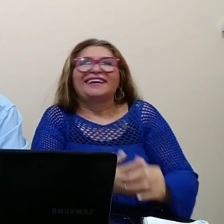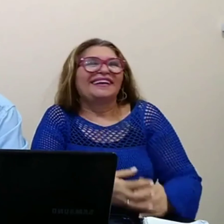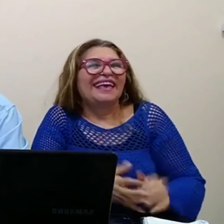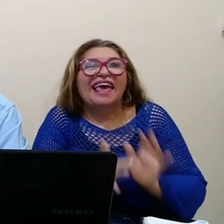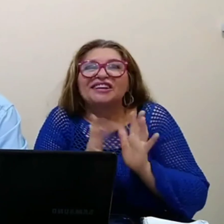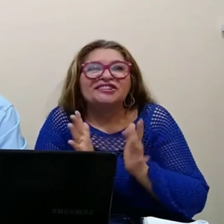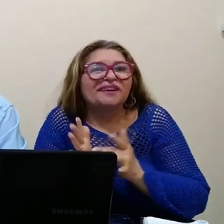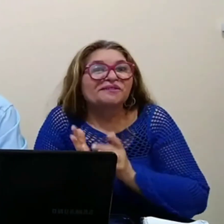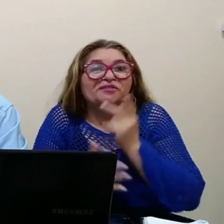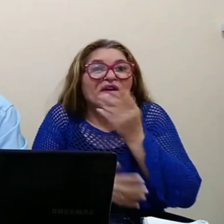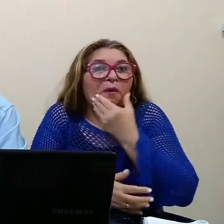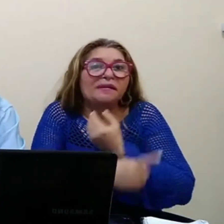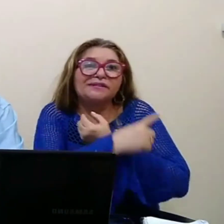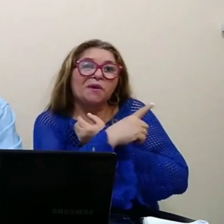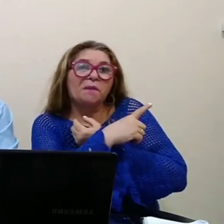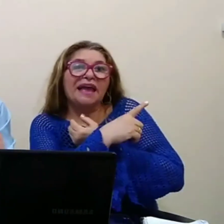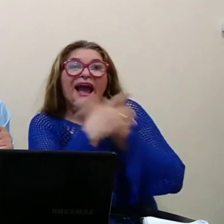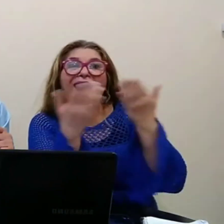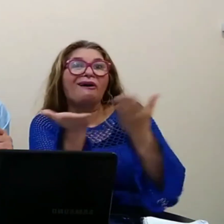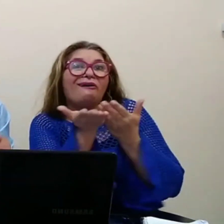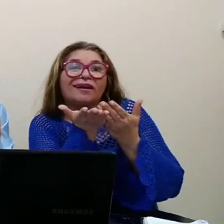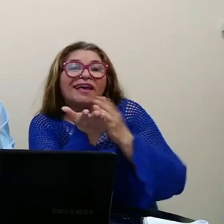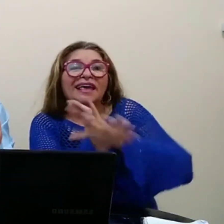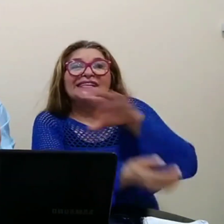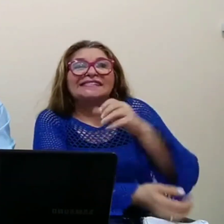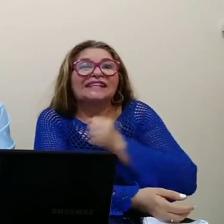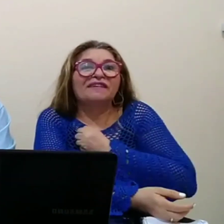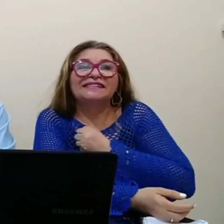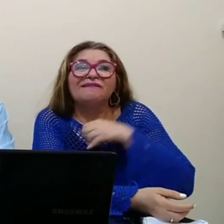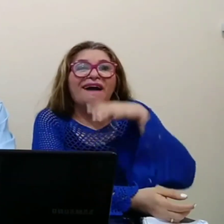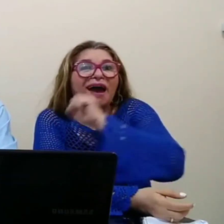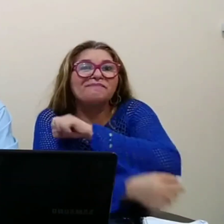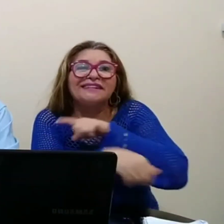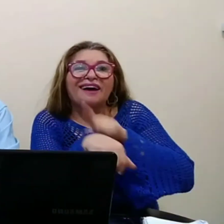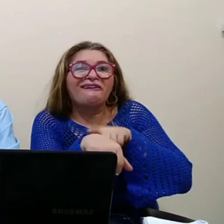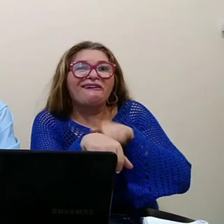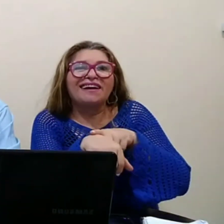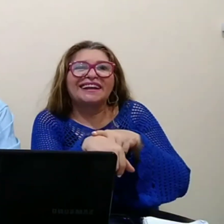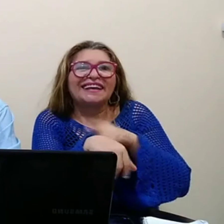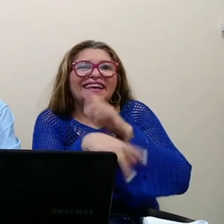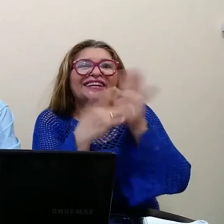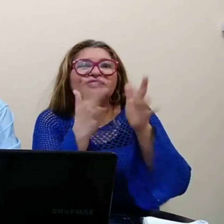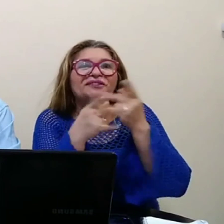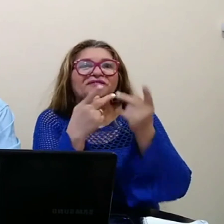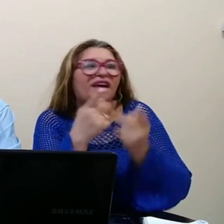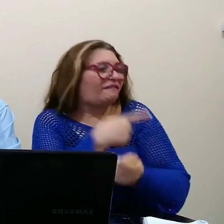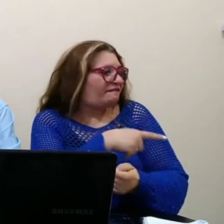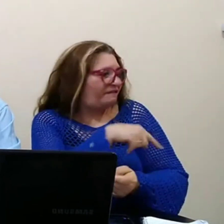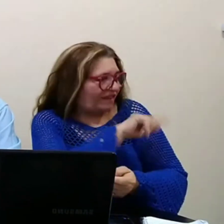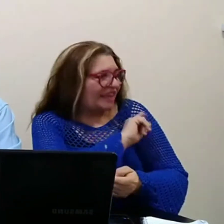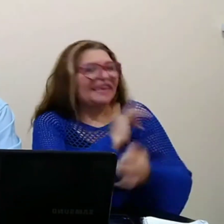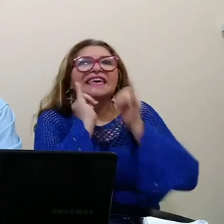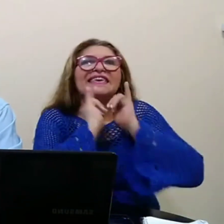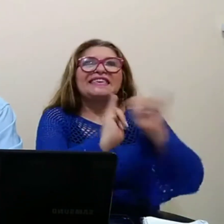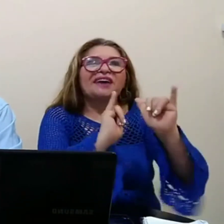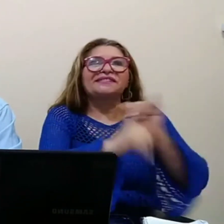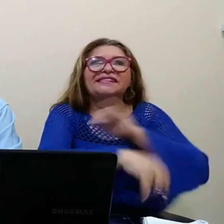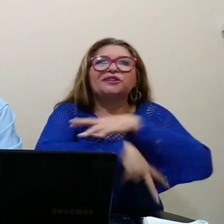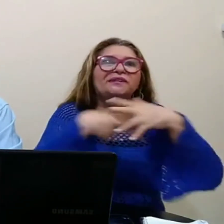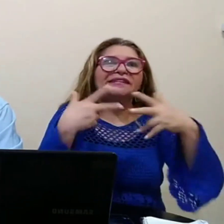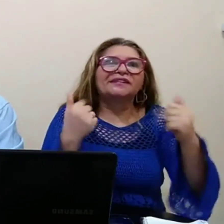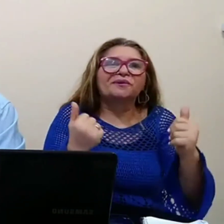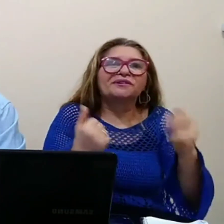salvo, acabou de ser transformado. Olha o que Jesus manda ele fazer. Anuncia tudo o que o